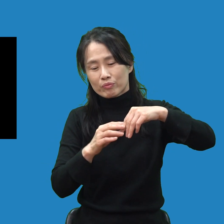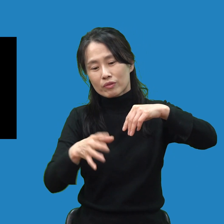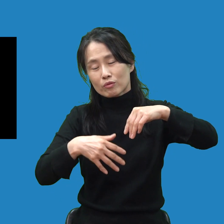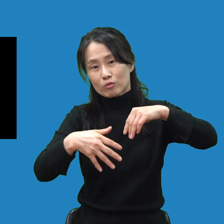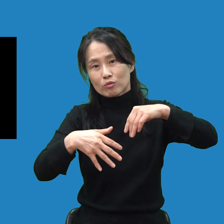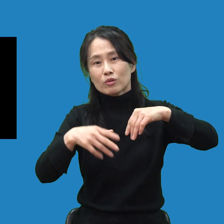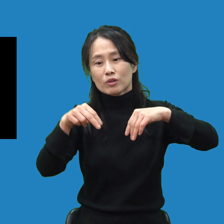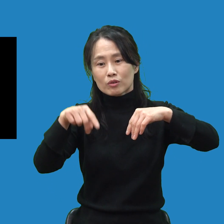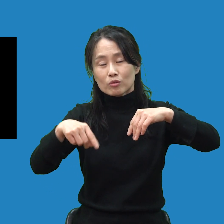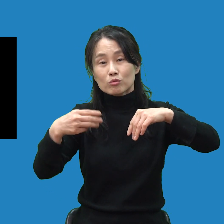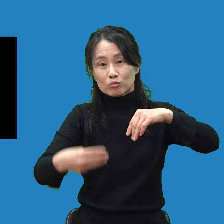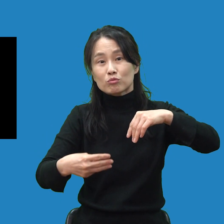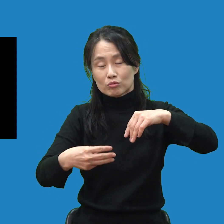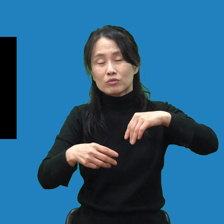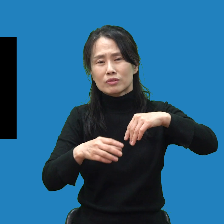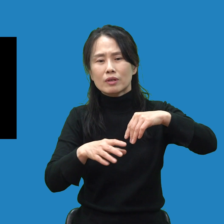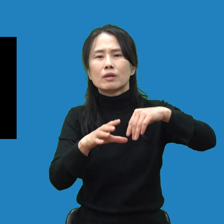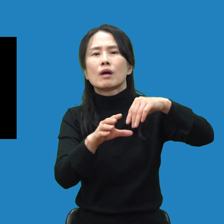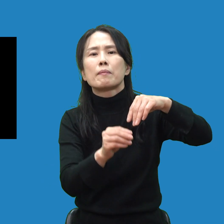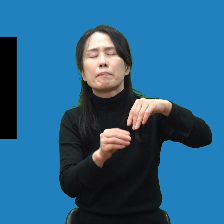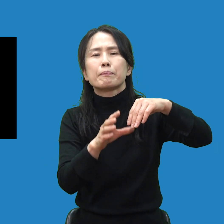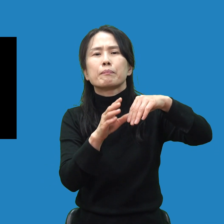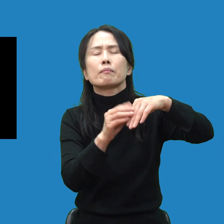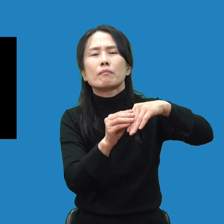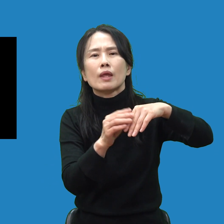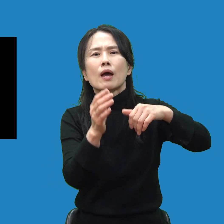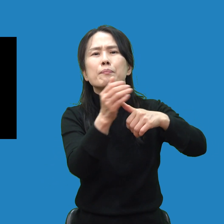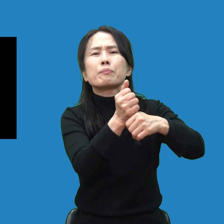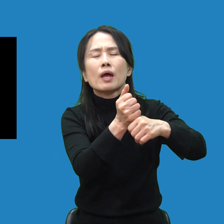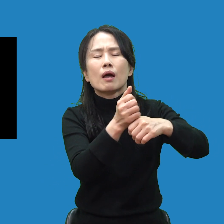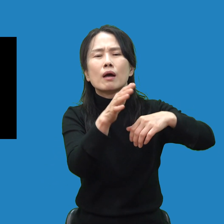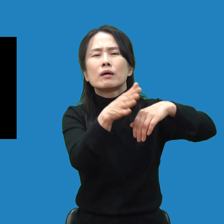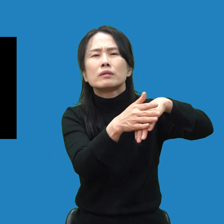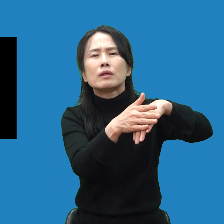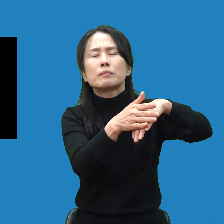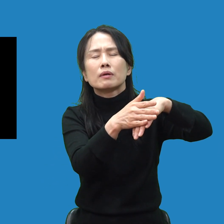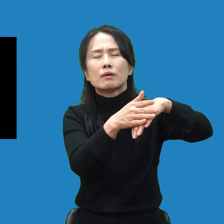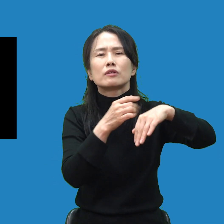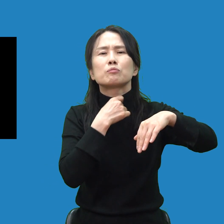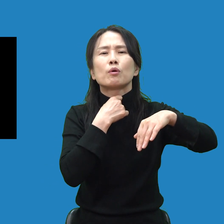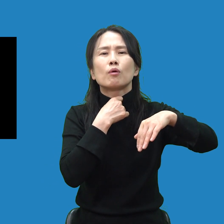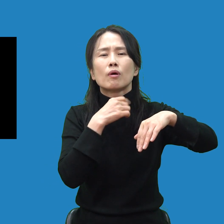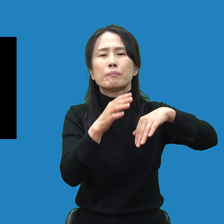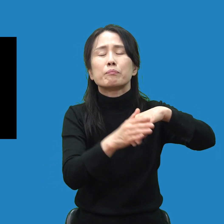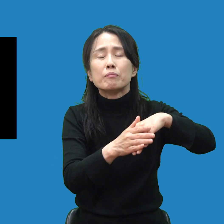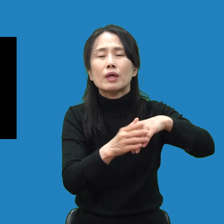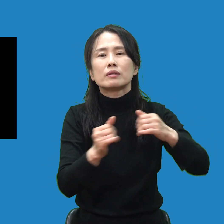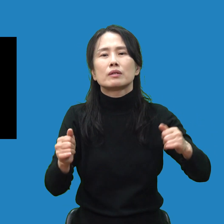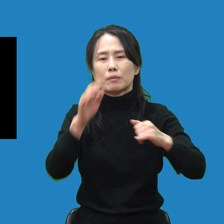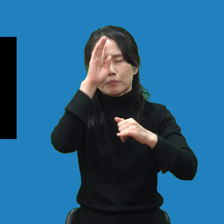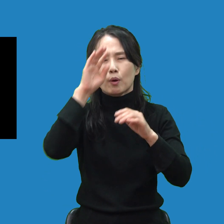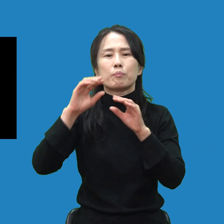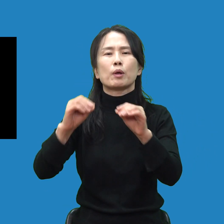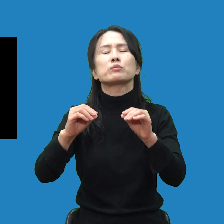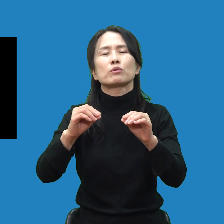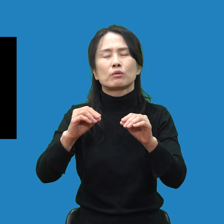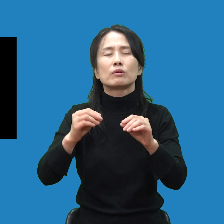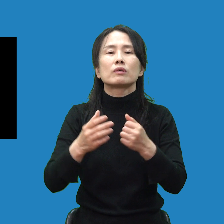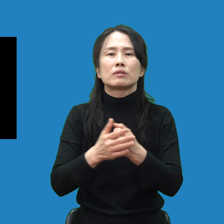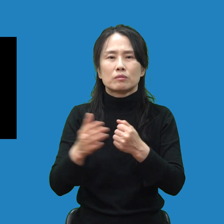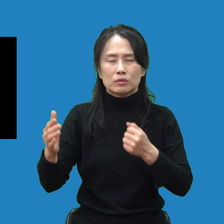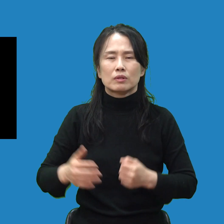그래요. 겉옷자락이라도 만지면 손대게 해달라고 만지는 사람 다 나왔다고 하죠.